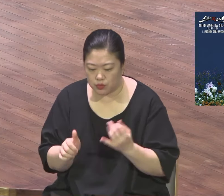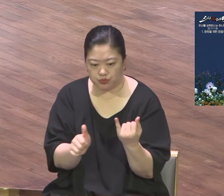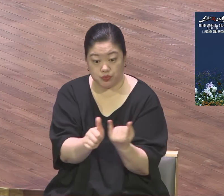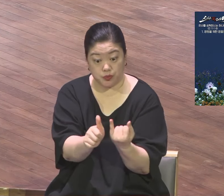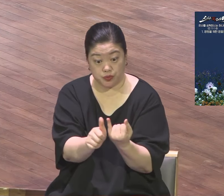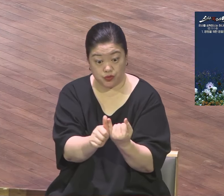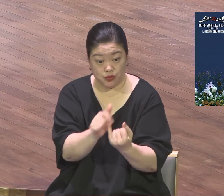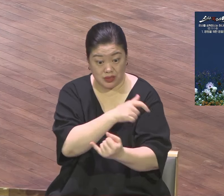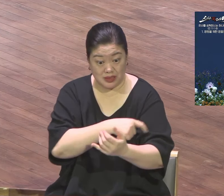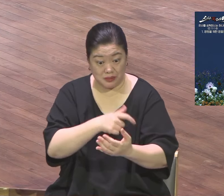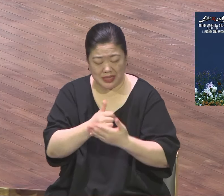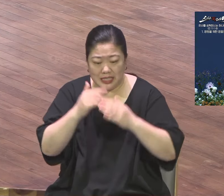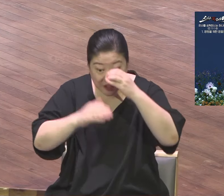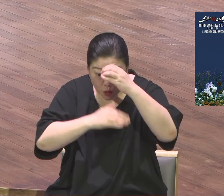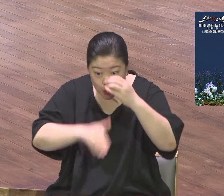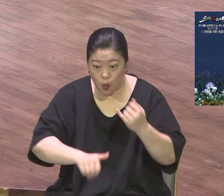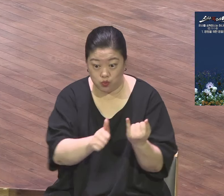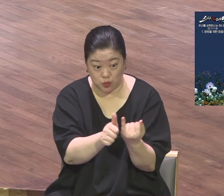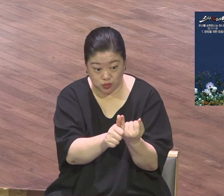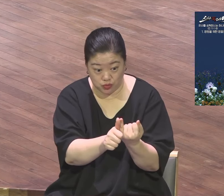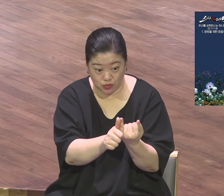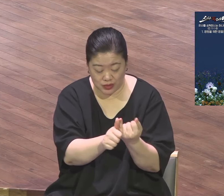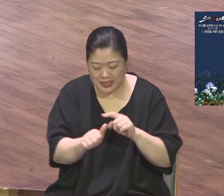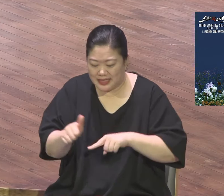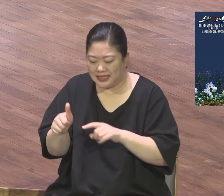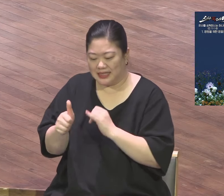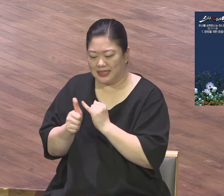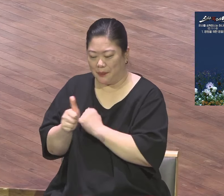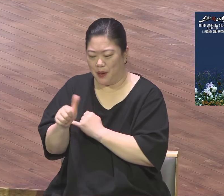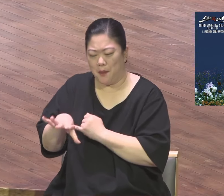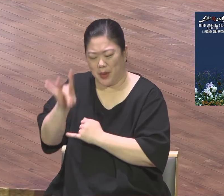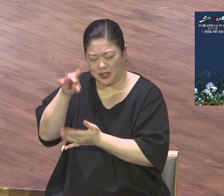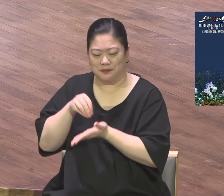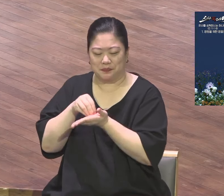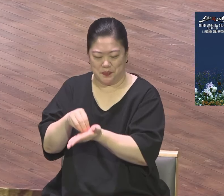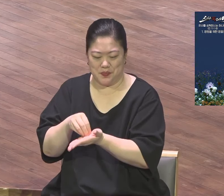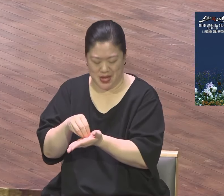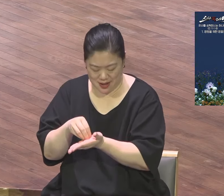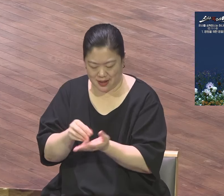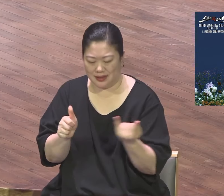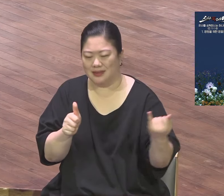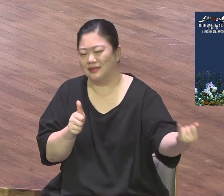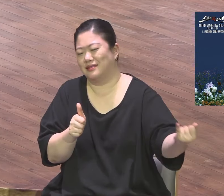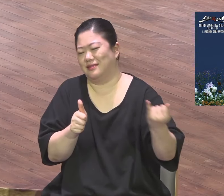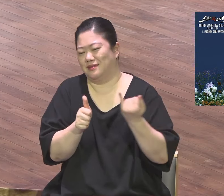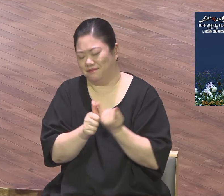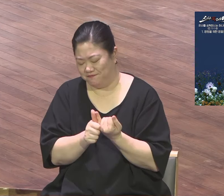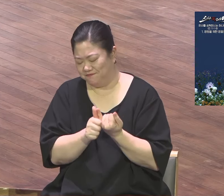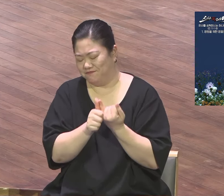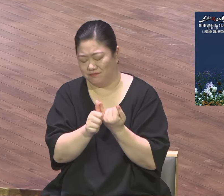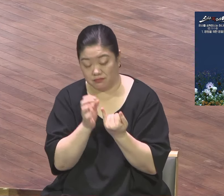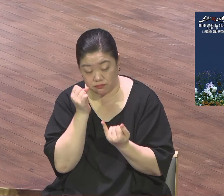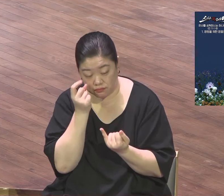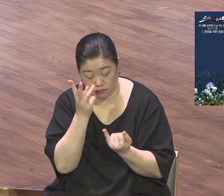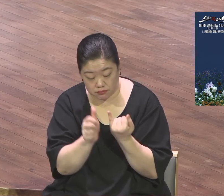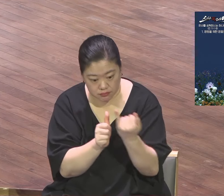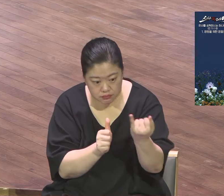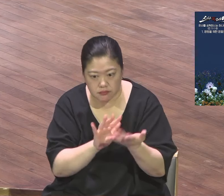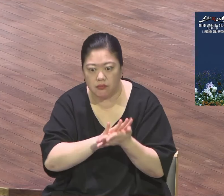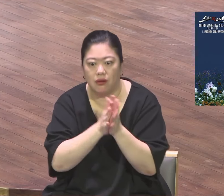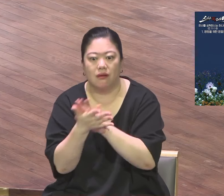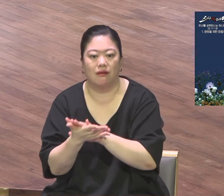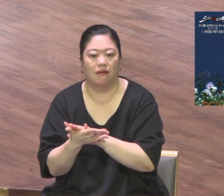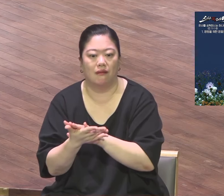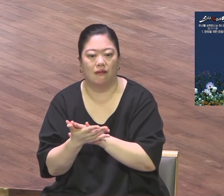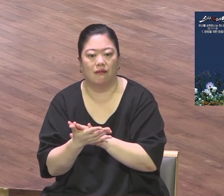과거에 많이 불렀던 복음성가 중에 이런 찬양했죠. 금과 은 나 없어도